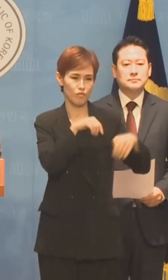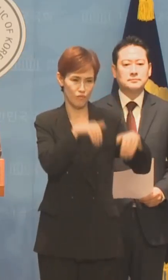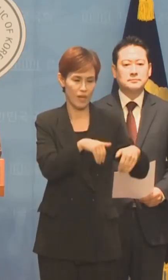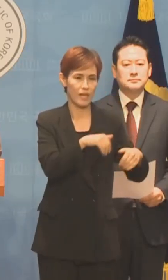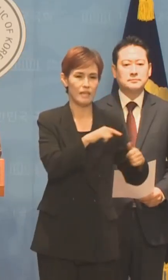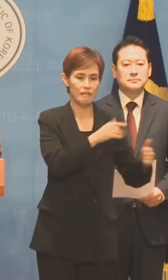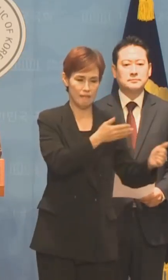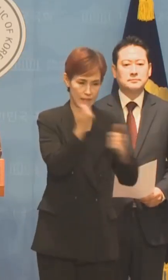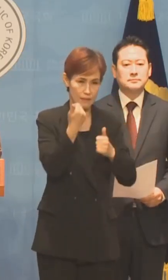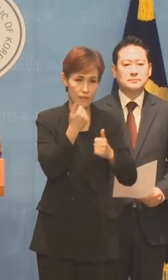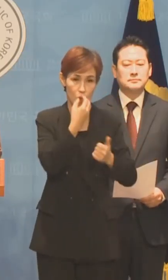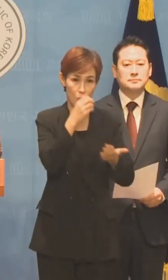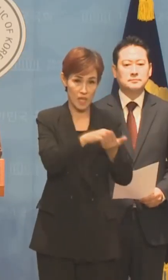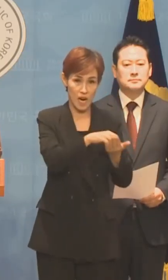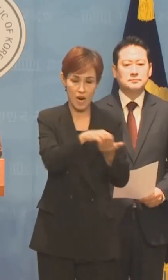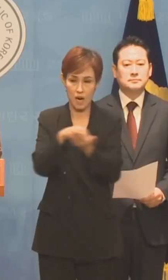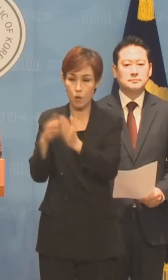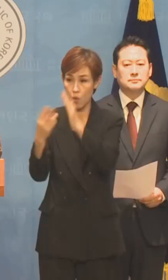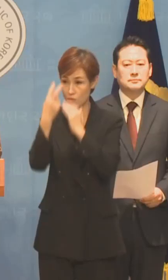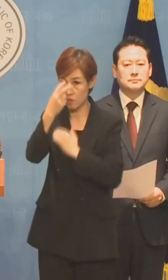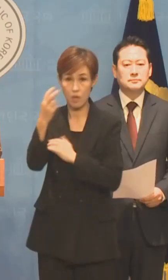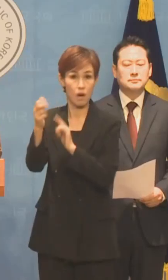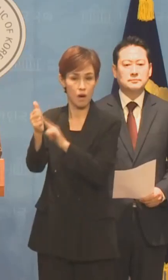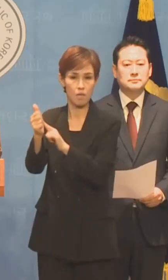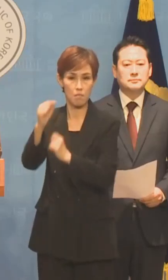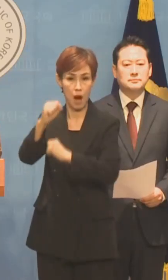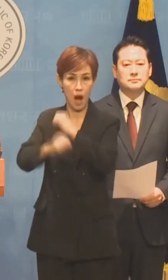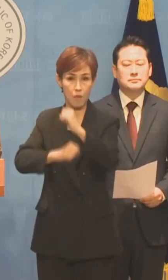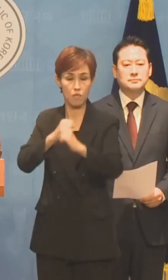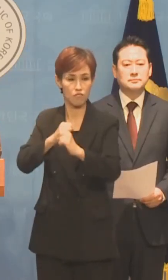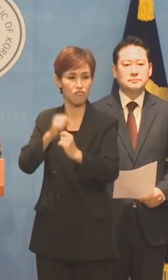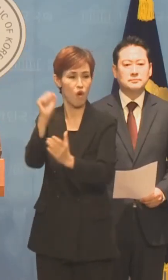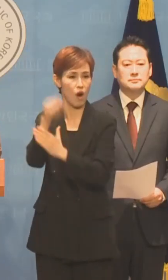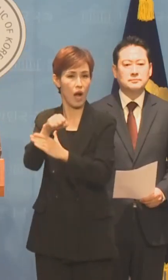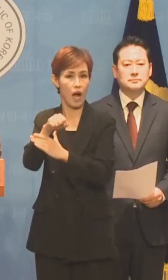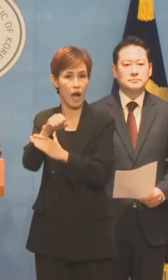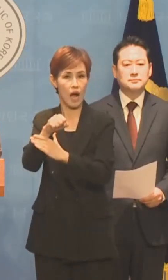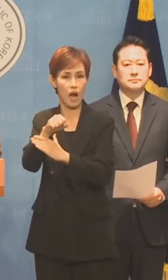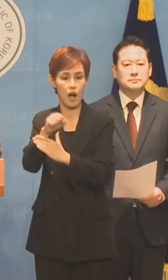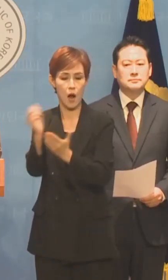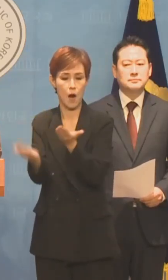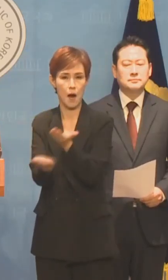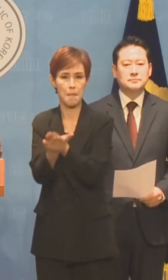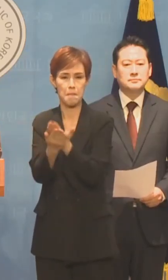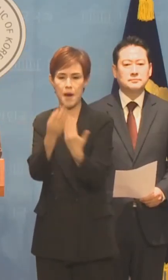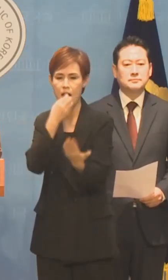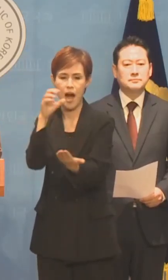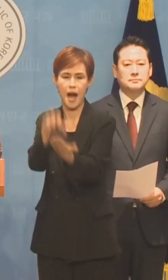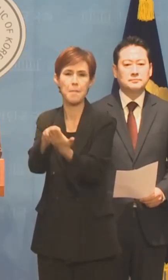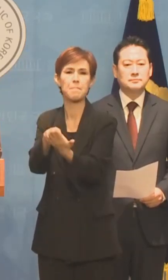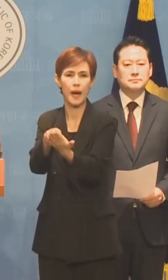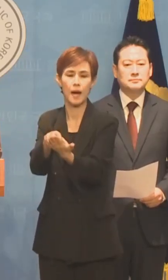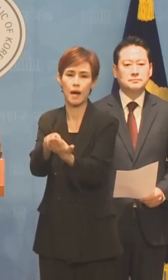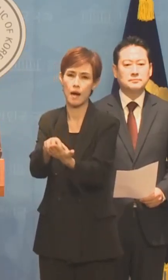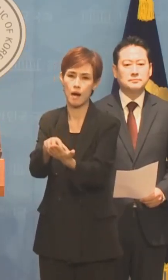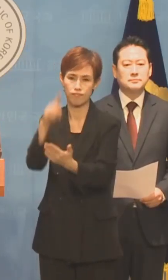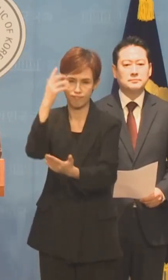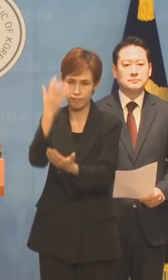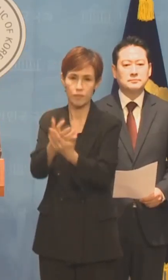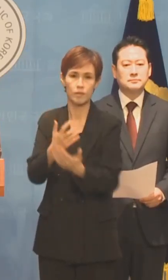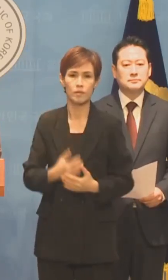도장을 공조원 수사관이 자기 마음대로 허가한다는 내용을 붙인 뒤 날인까지 직접 했다는